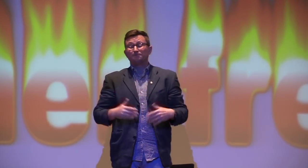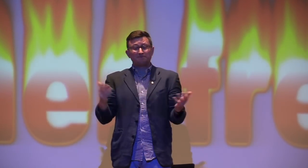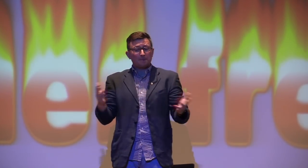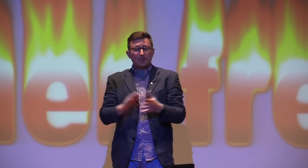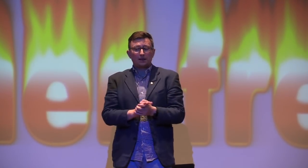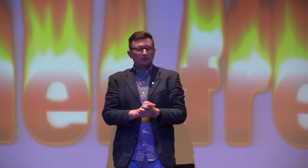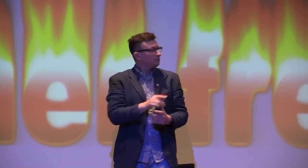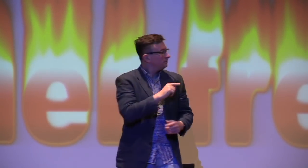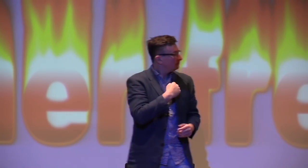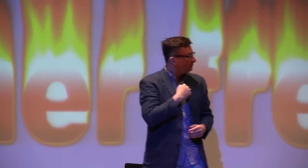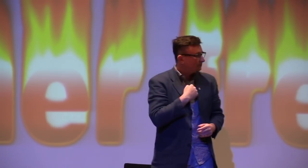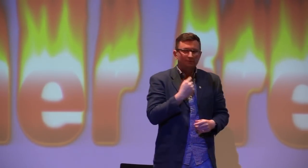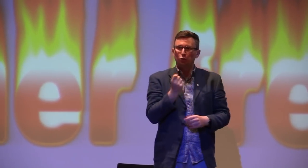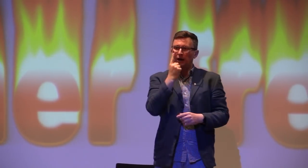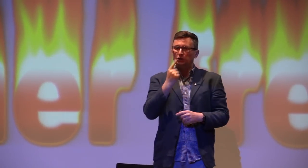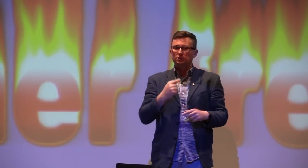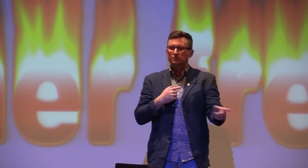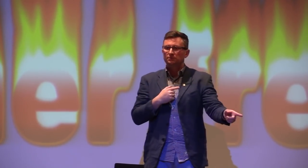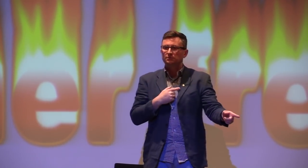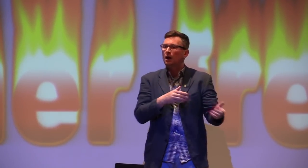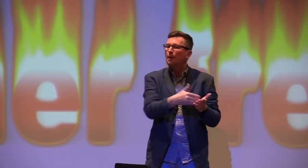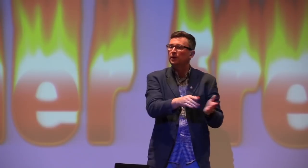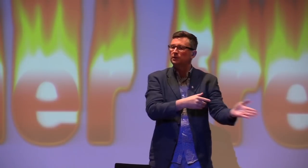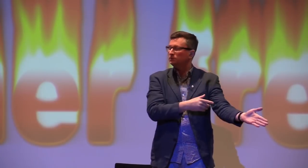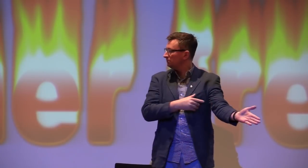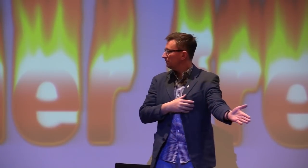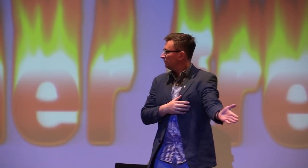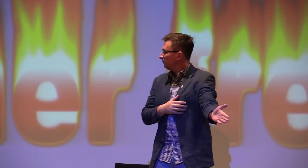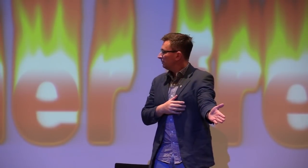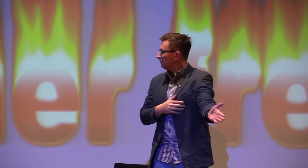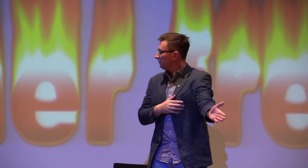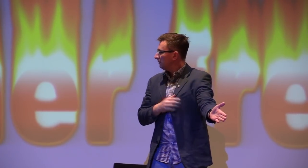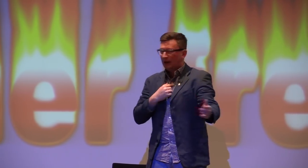da eben Jugendarbeiter an die Landesverbände bringen kann.